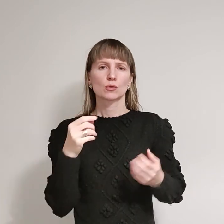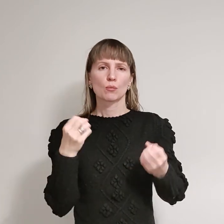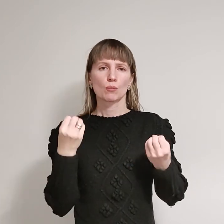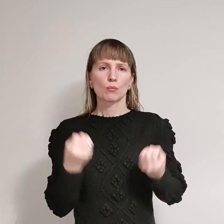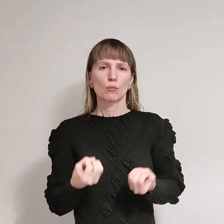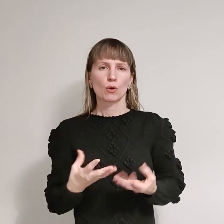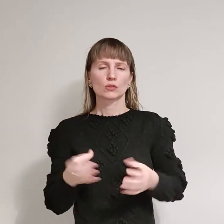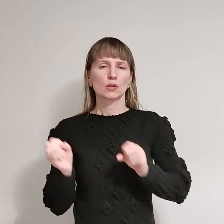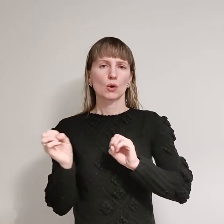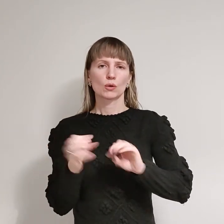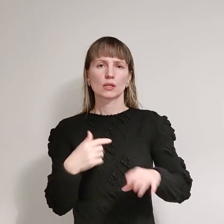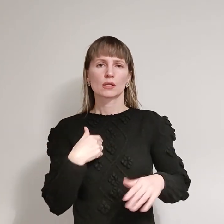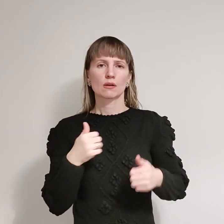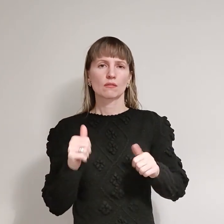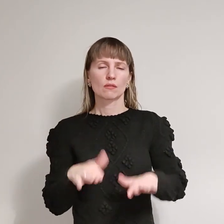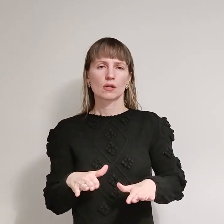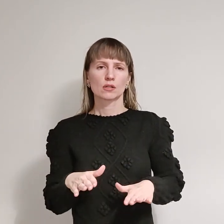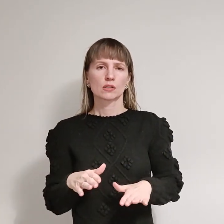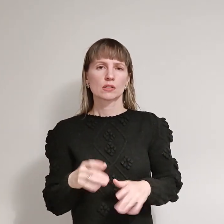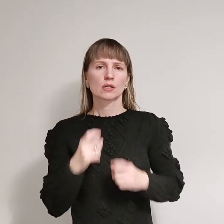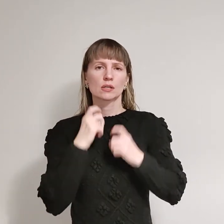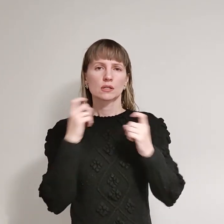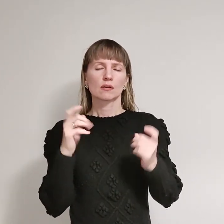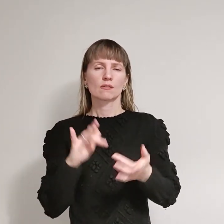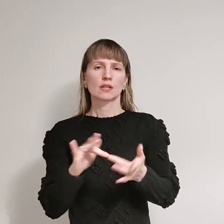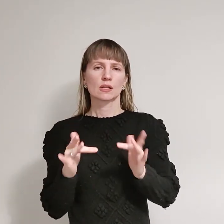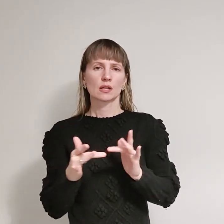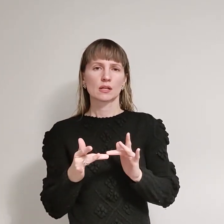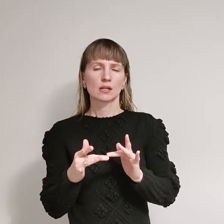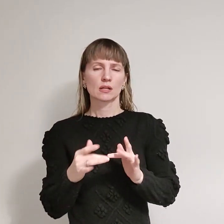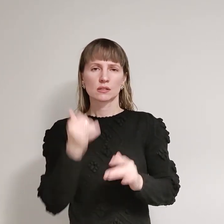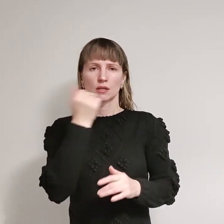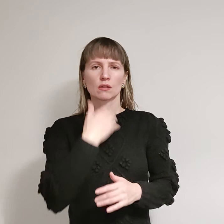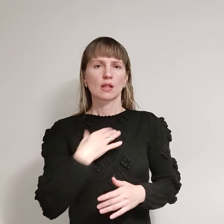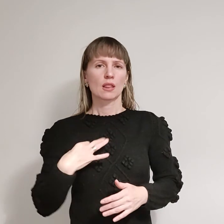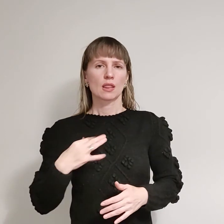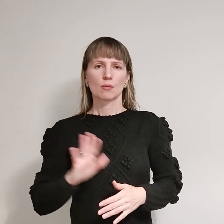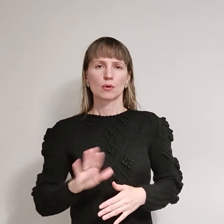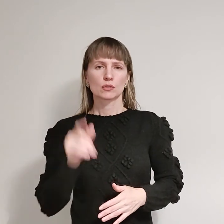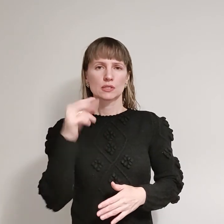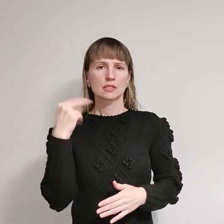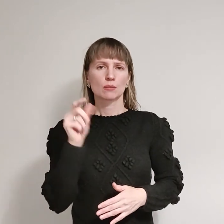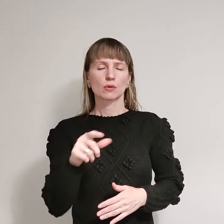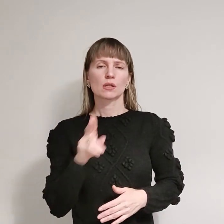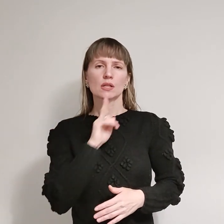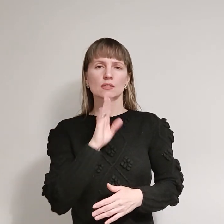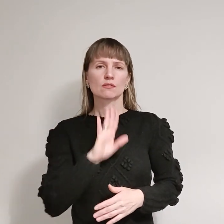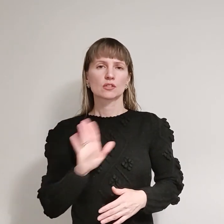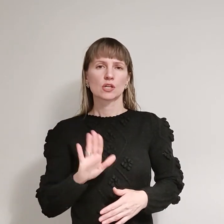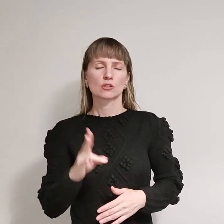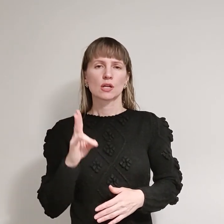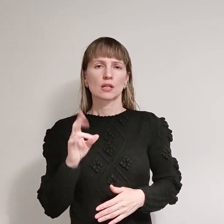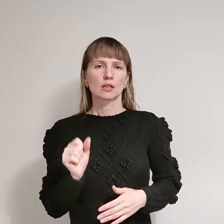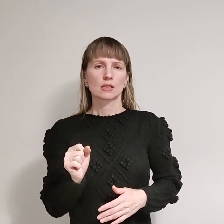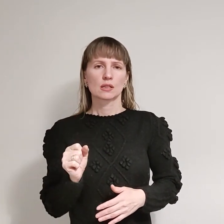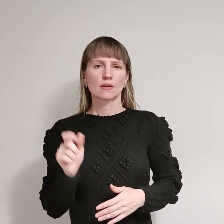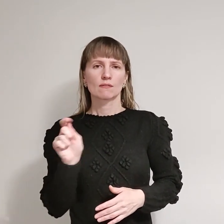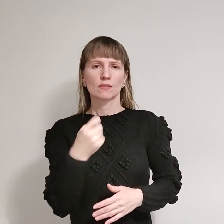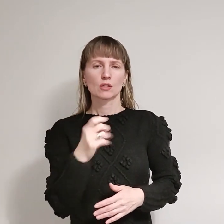покинули. А я вирішила кинути у соціальних мережах і дякую нашим небайдужим запоріжцям, які, незважаючи на війну в нашій країні,